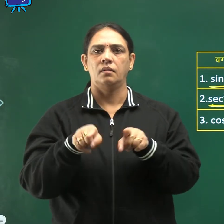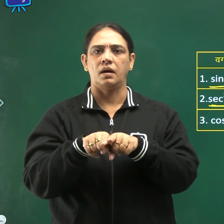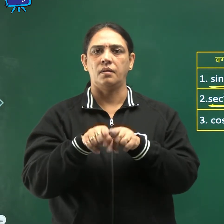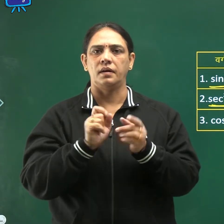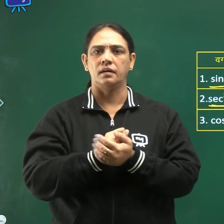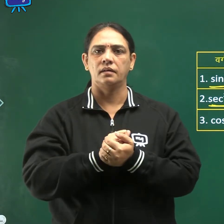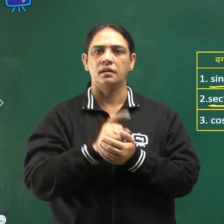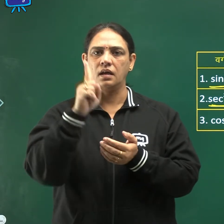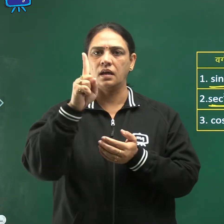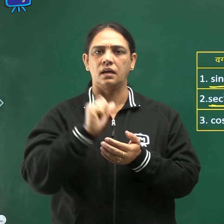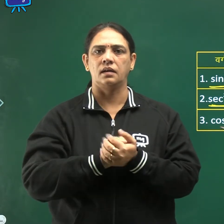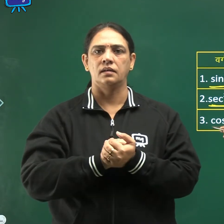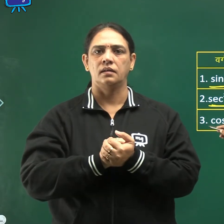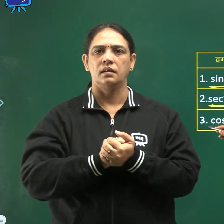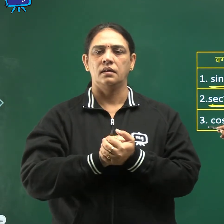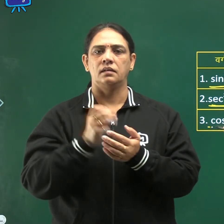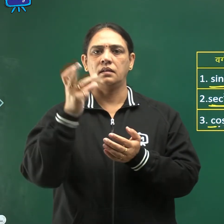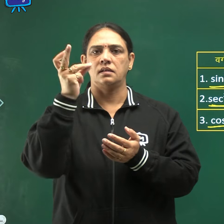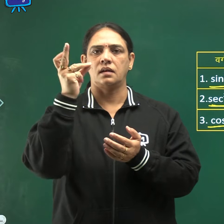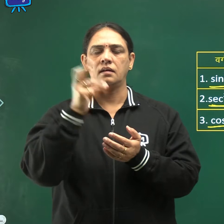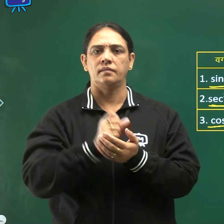बराबर 1। तीसरा